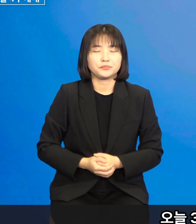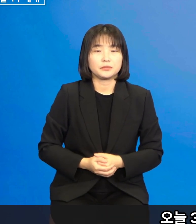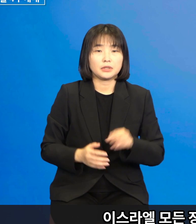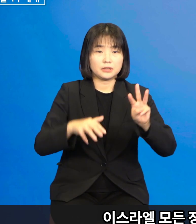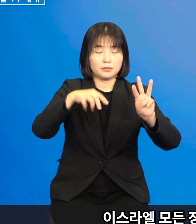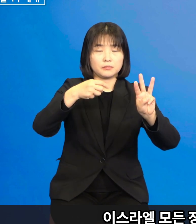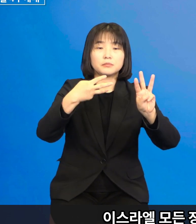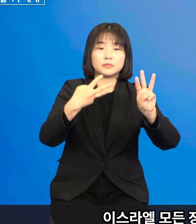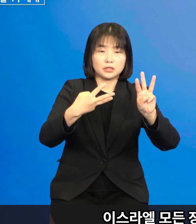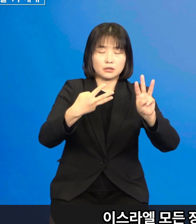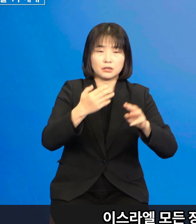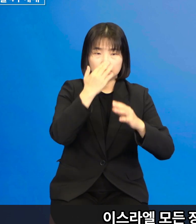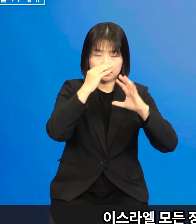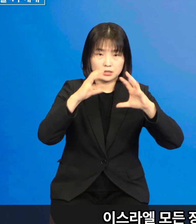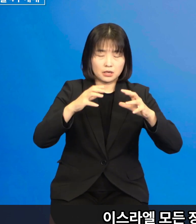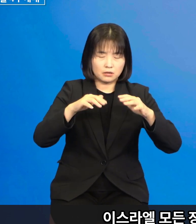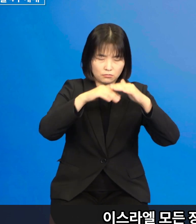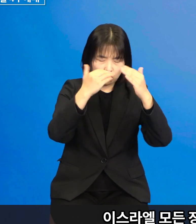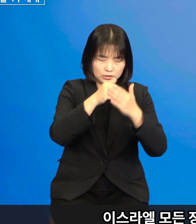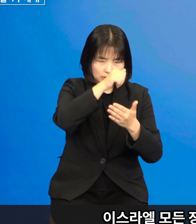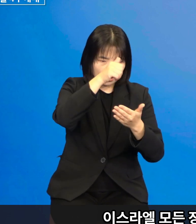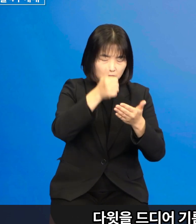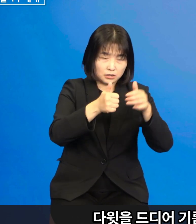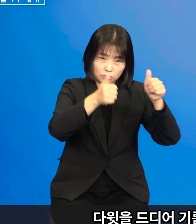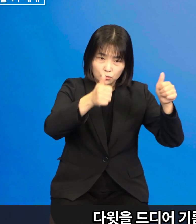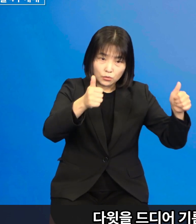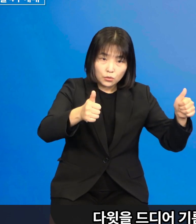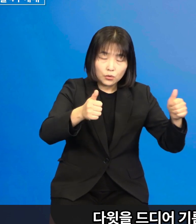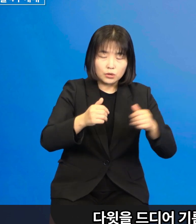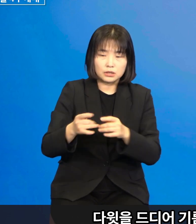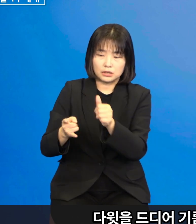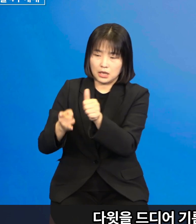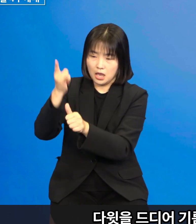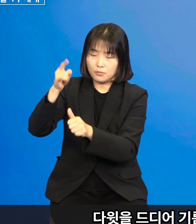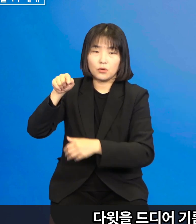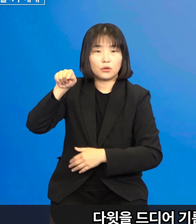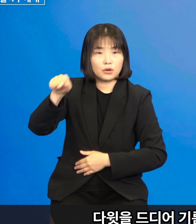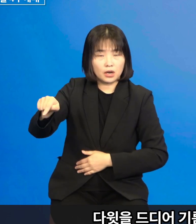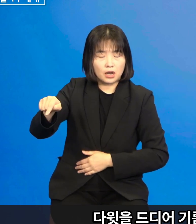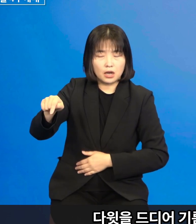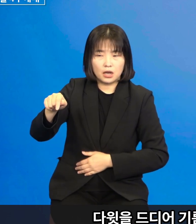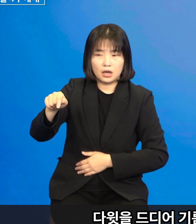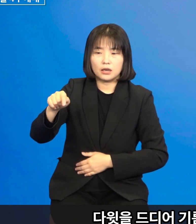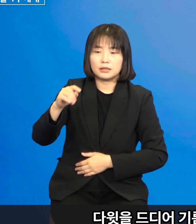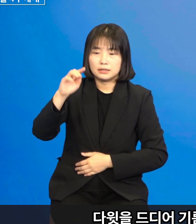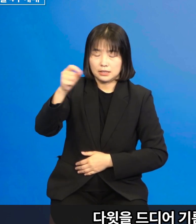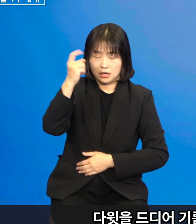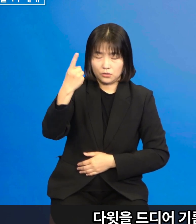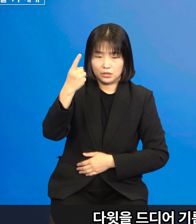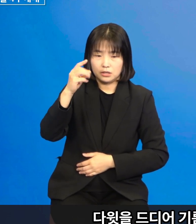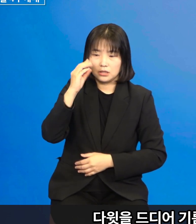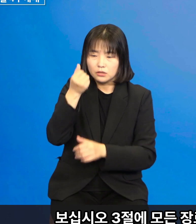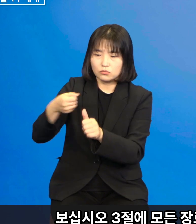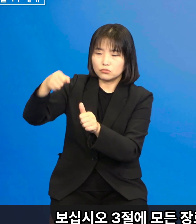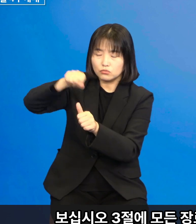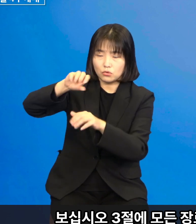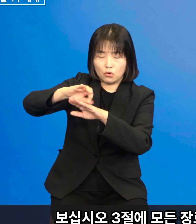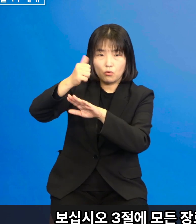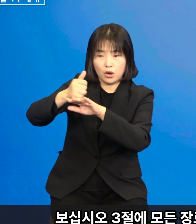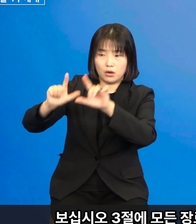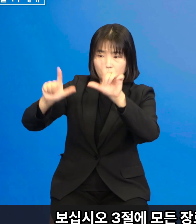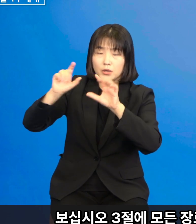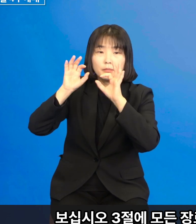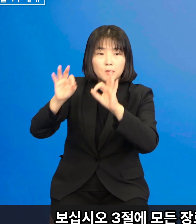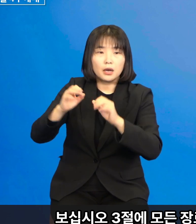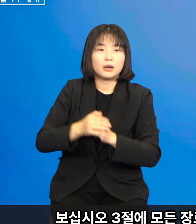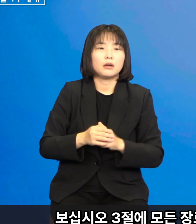보니까 이스라엘 모든 장로가 헤브론을 가서 다윗을 드디어 기름 부어 왕으로 삼는 장면 보십시오.